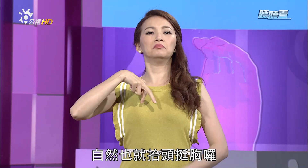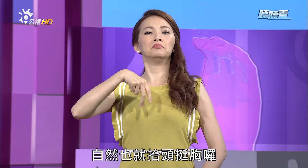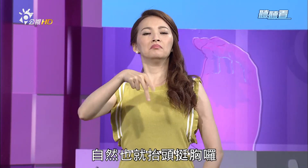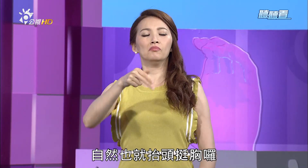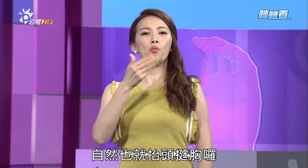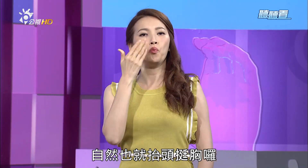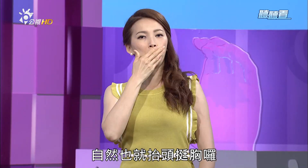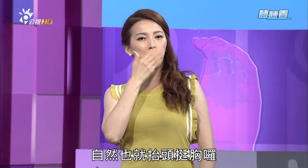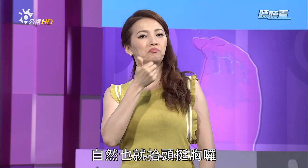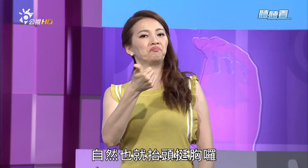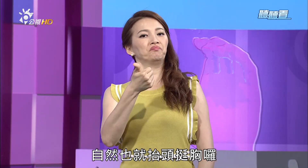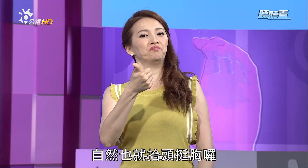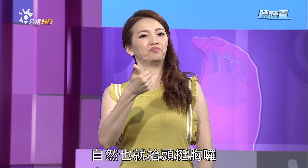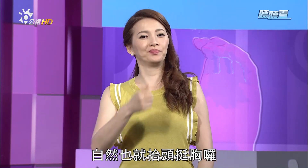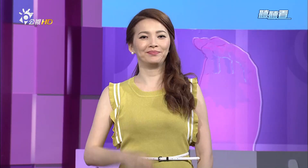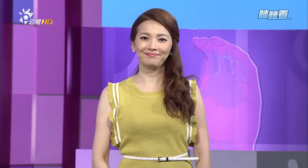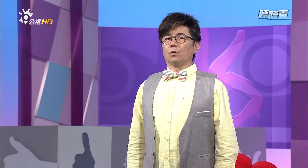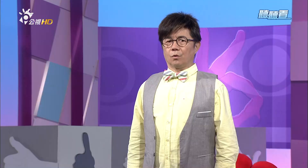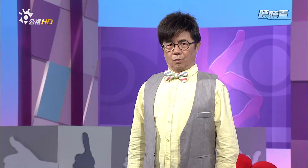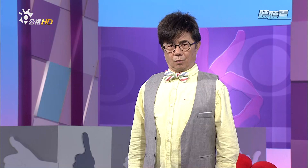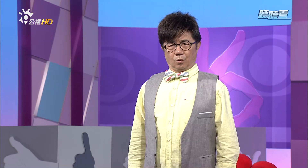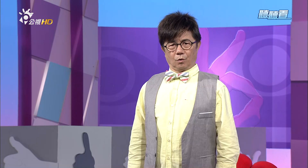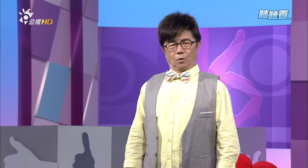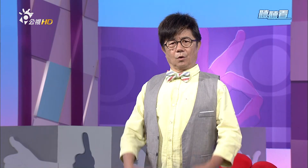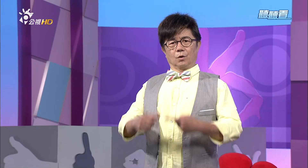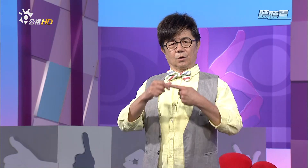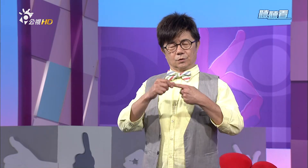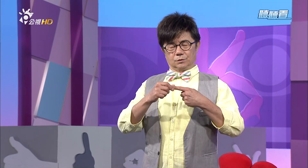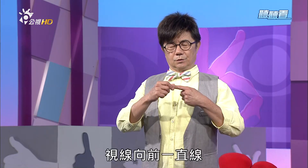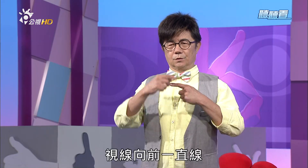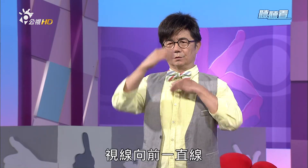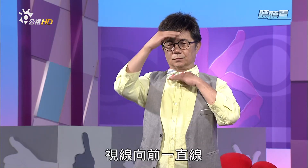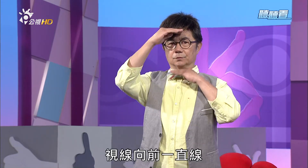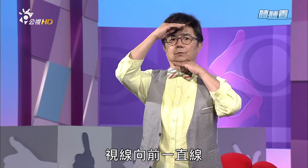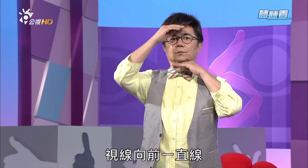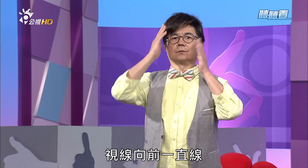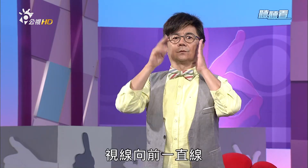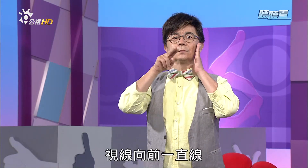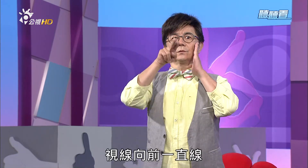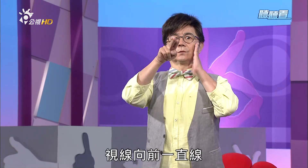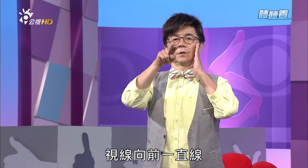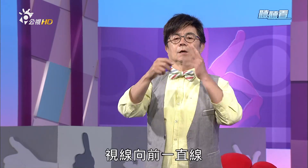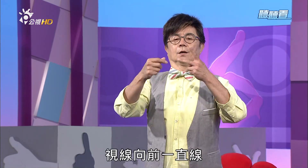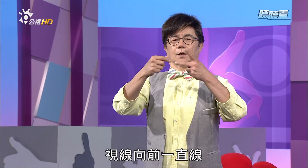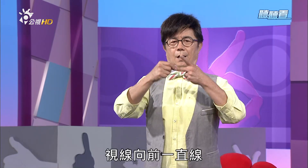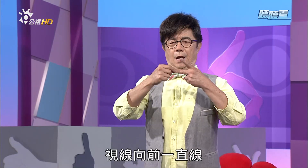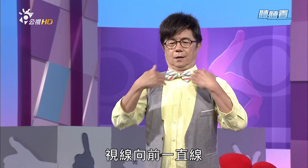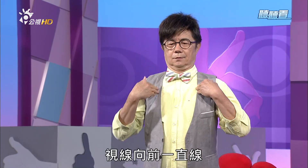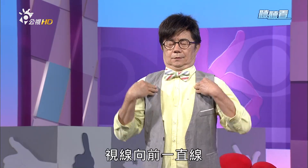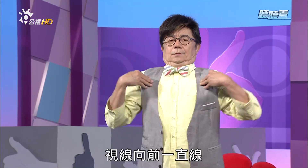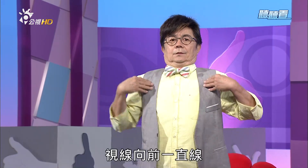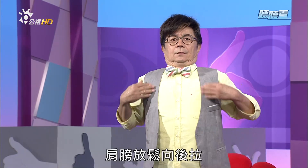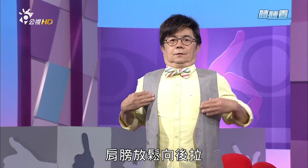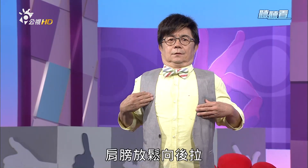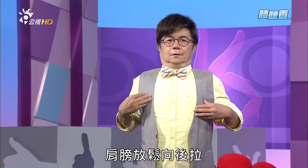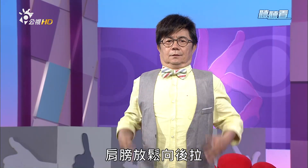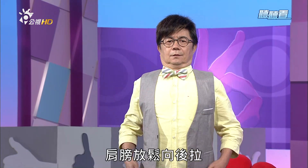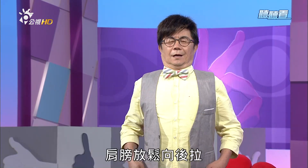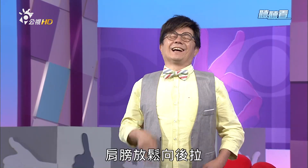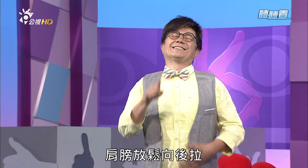头挺胸咯。 哦，视线向前一直线，肩膀放松